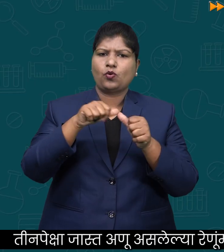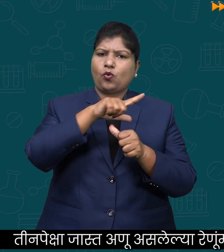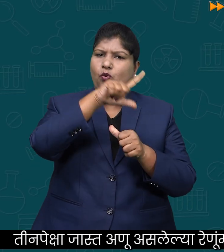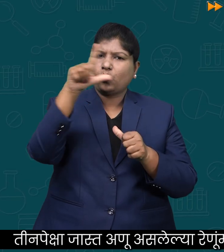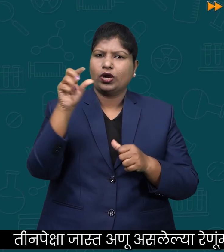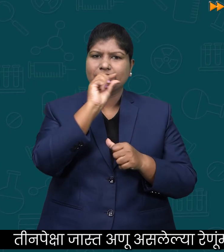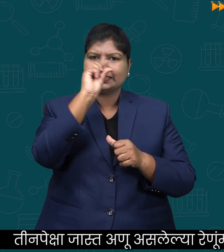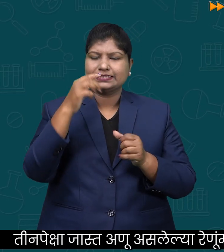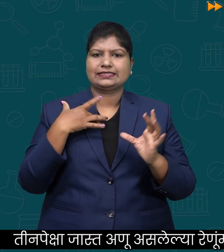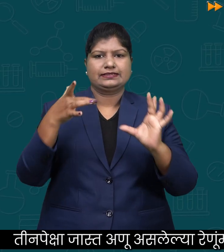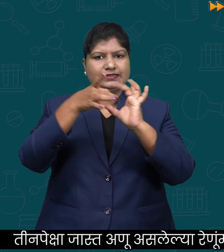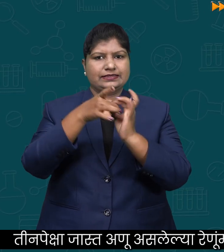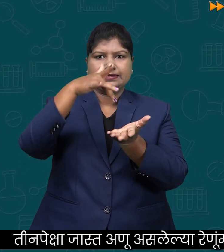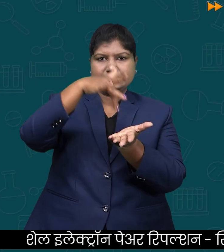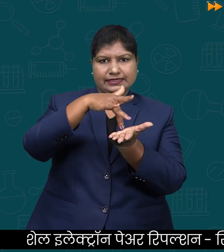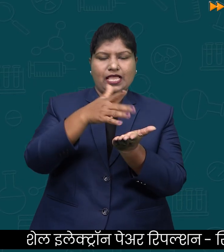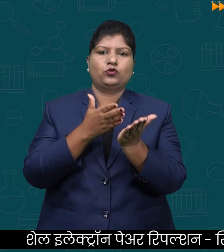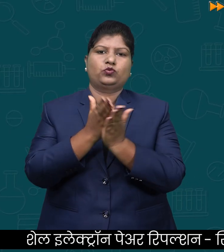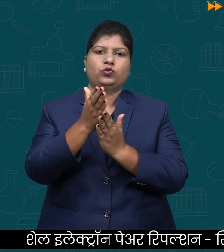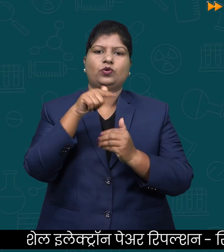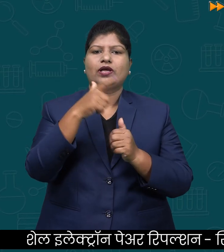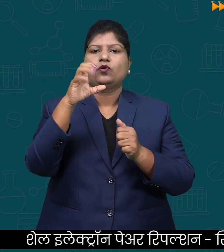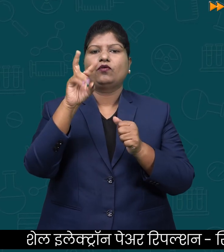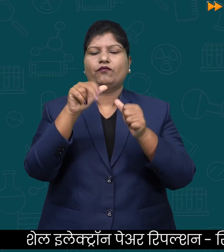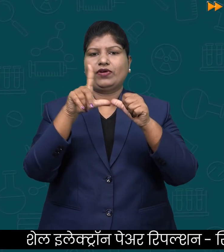स्पष्ट करण्यासाठी व्हॅलेन्स शेल इलेक्ट्रॉन पेपर रिपल्शन सिद्धांत